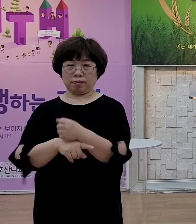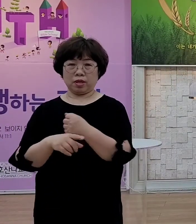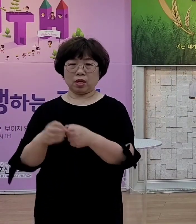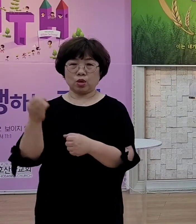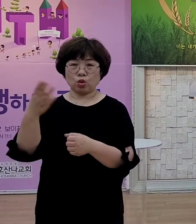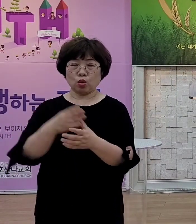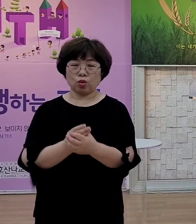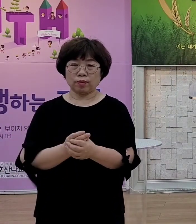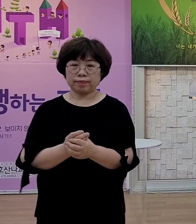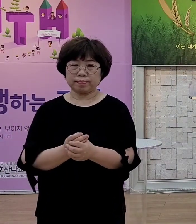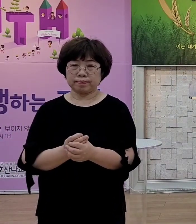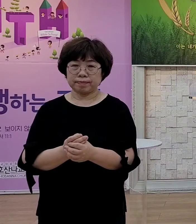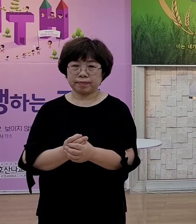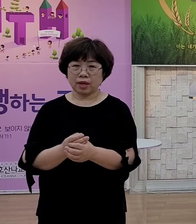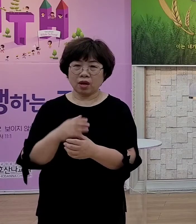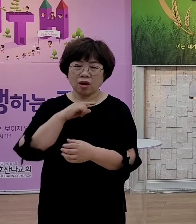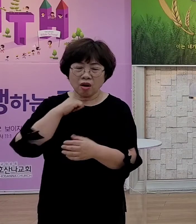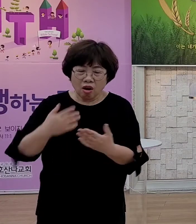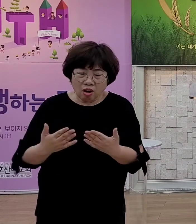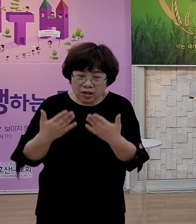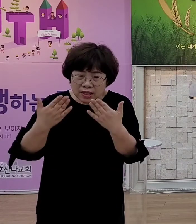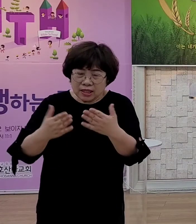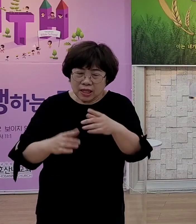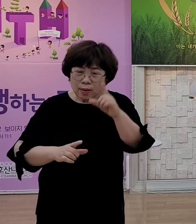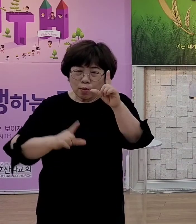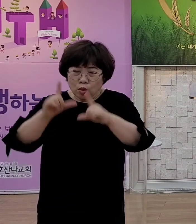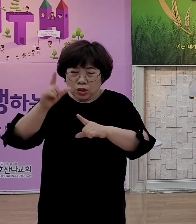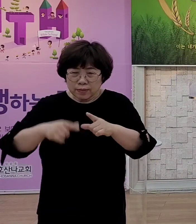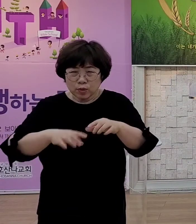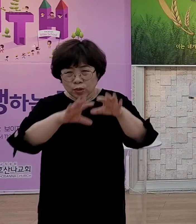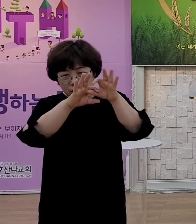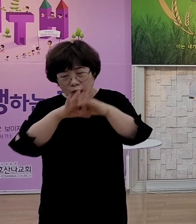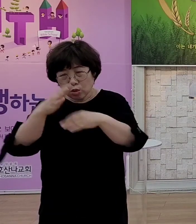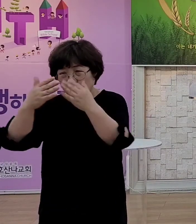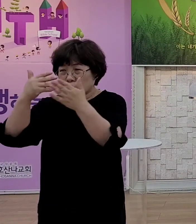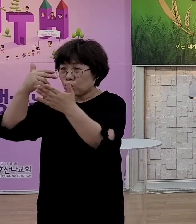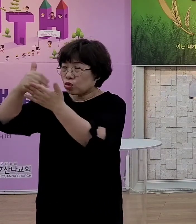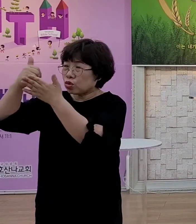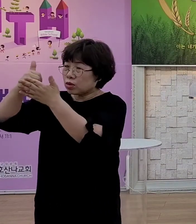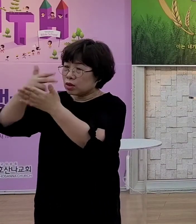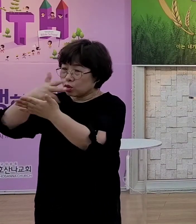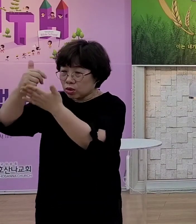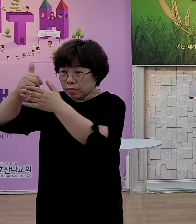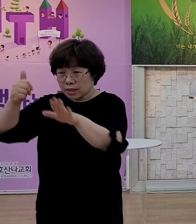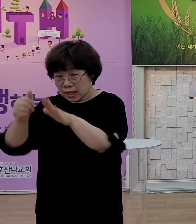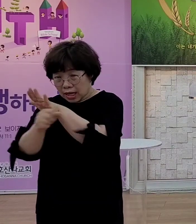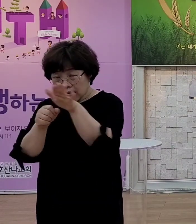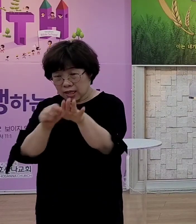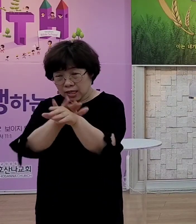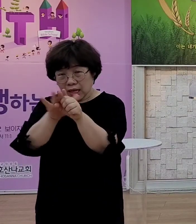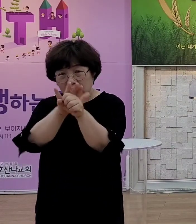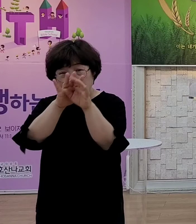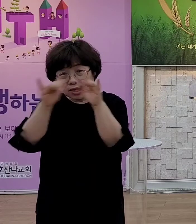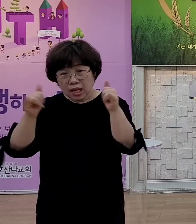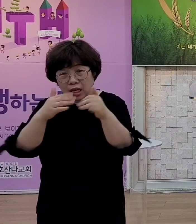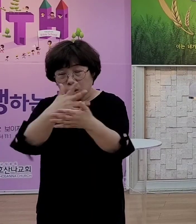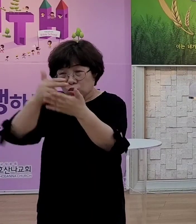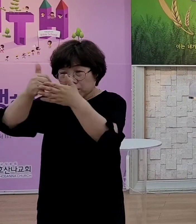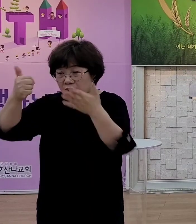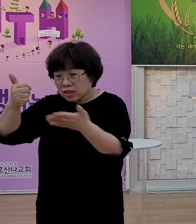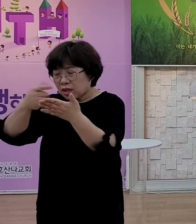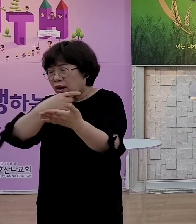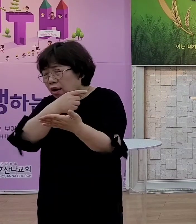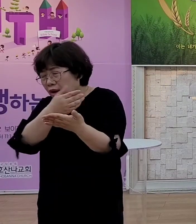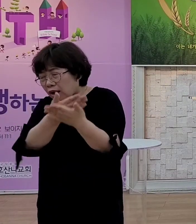하면 마지막 이 헌신의 자세, 정말 주님을 사랑하는 자가 주께 드리는 것이 아깝지 않는 내 전부를 주님께 드린다고